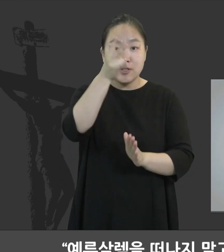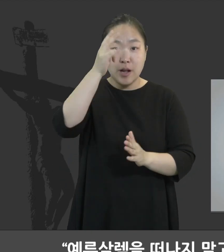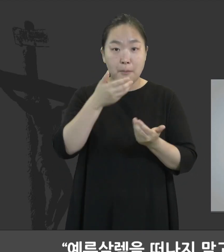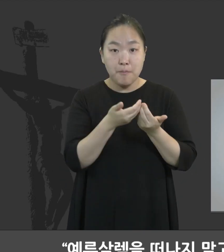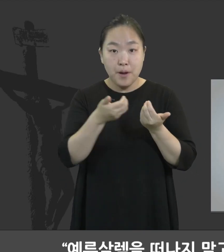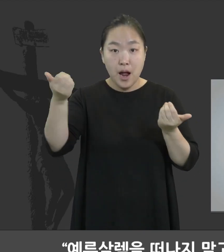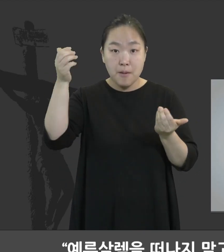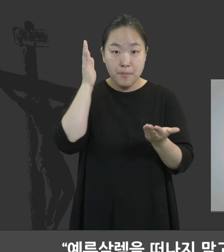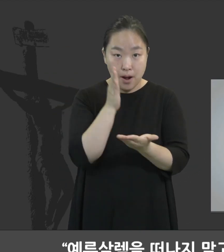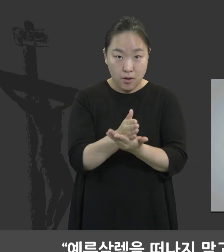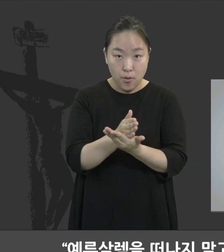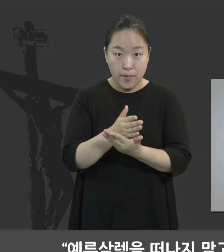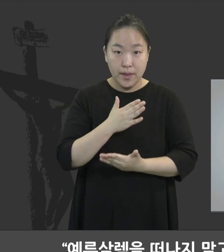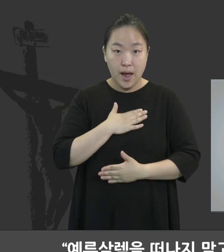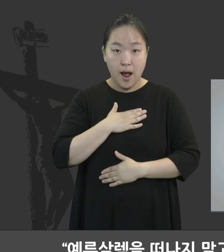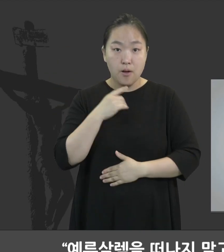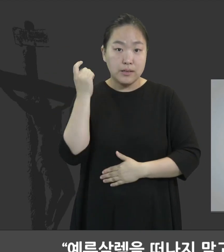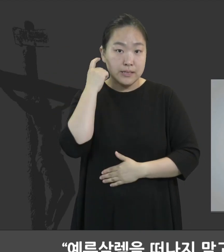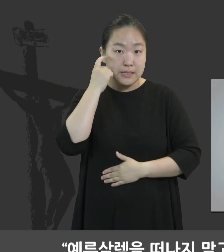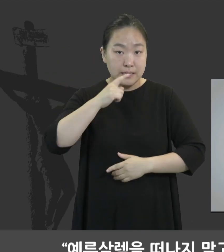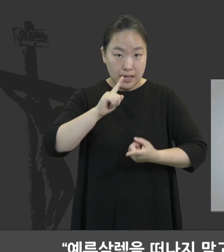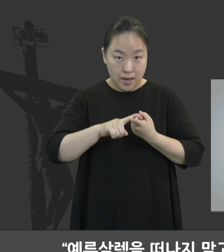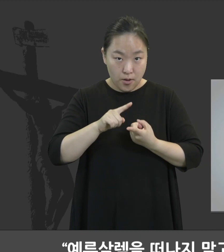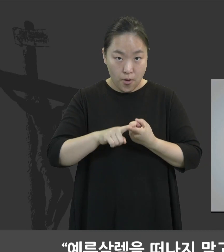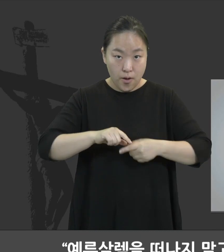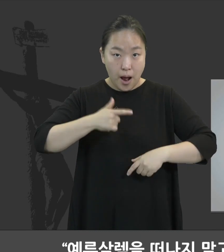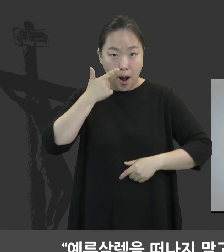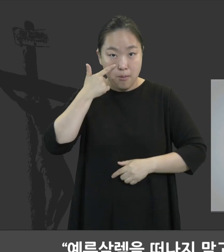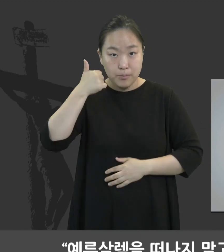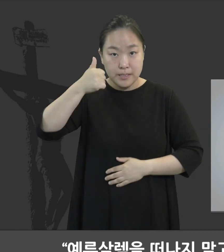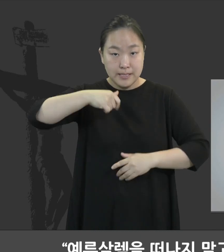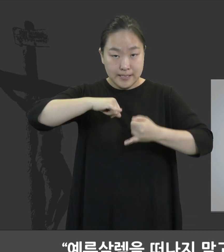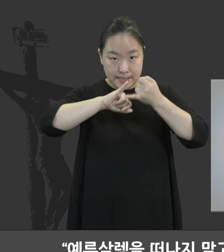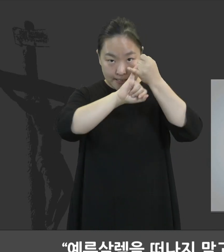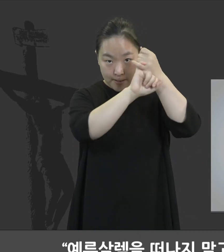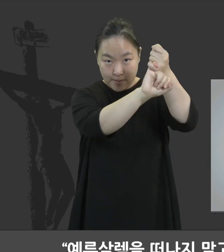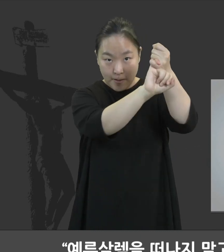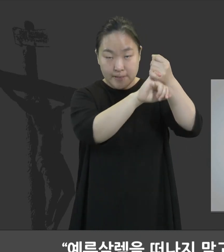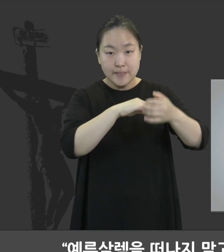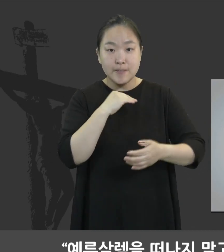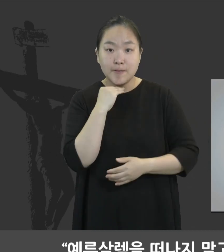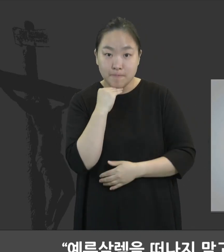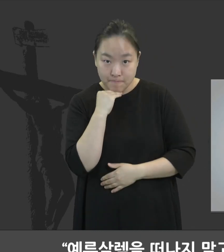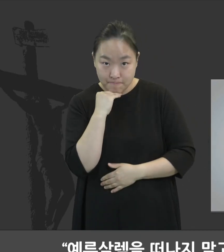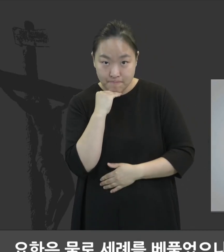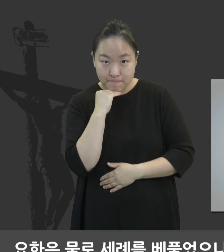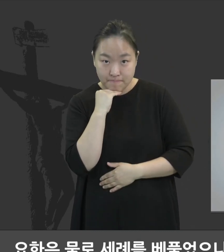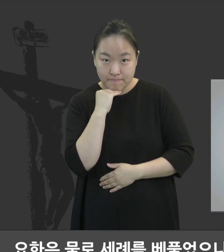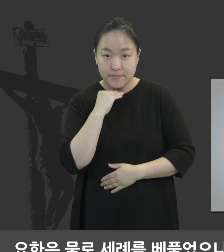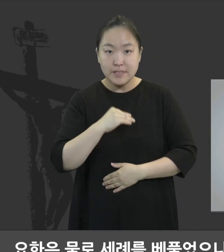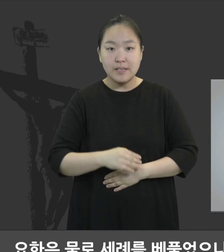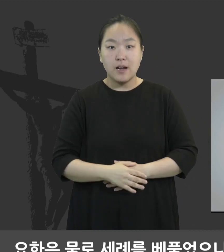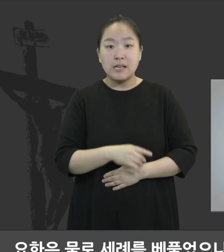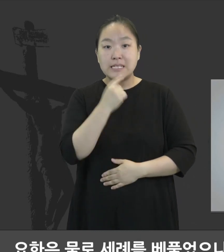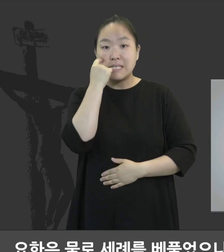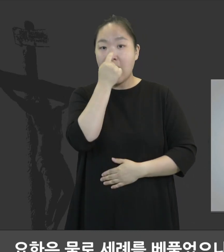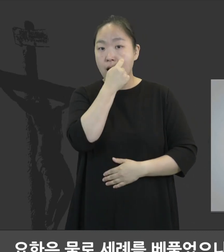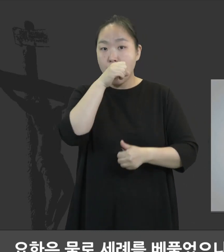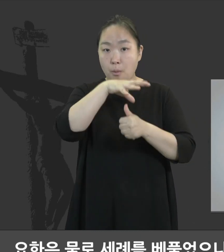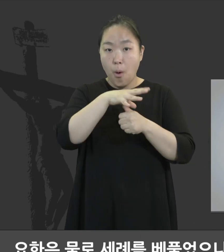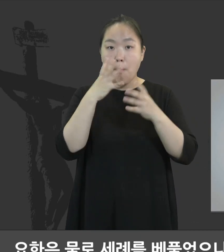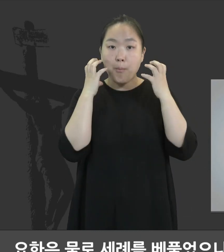예루살렘을 떠나지 말고 내게서 들은 바 아버지께서 약속하신 것을 기다리라. 요한은 물로